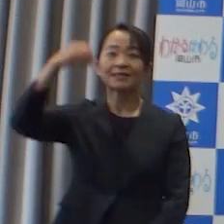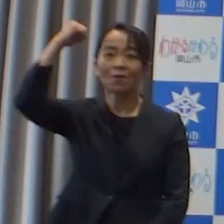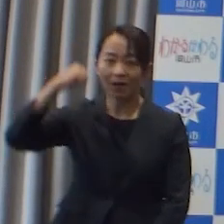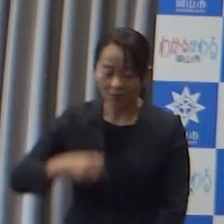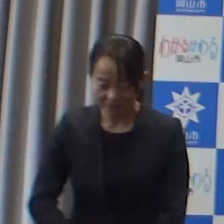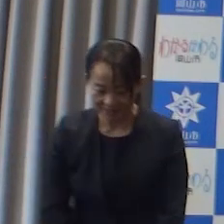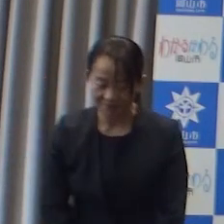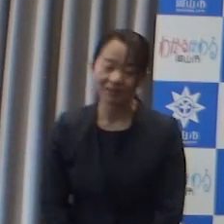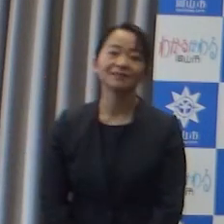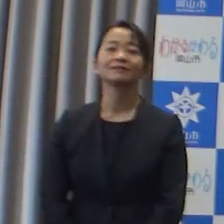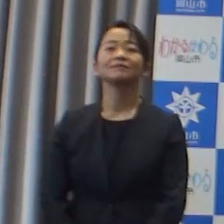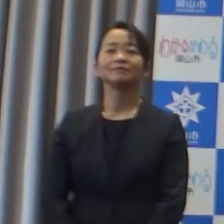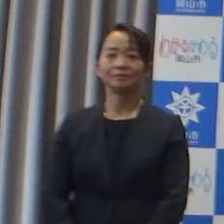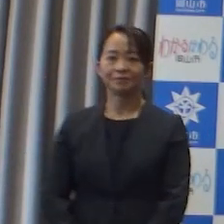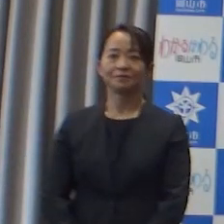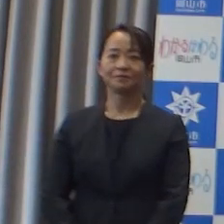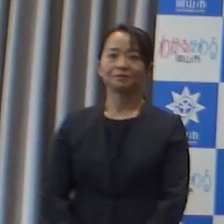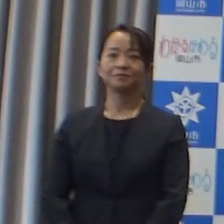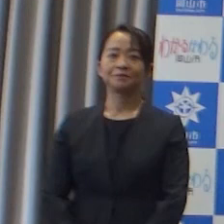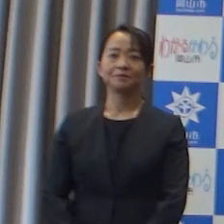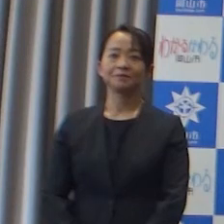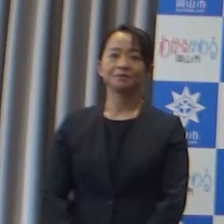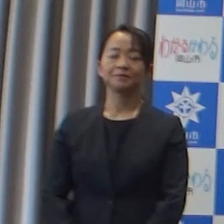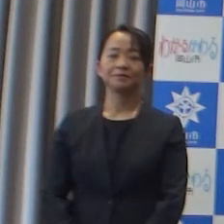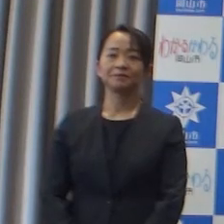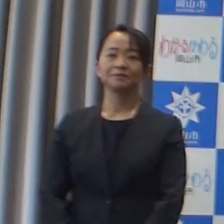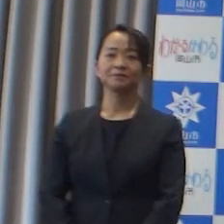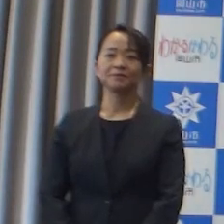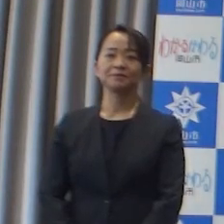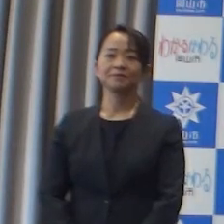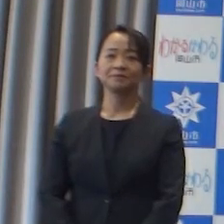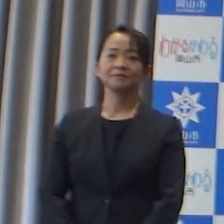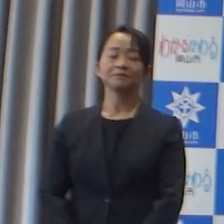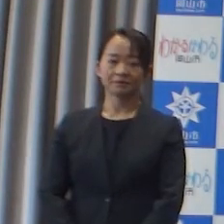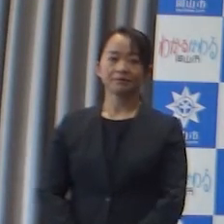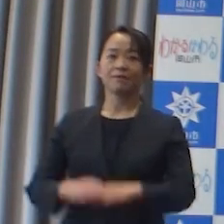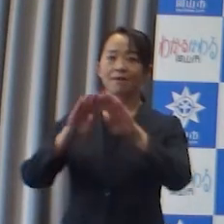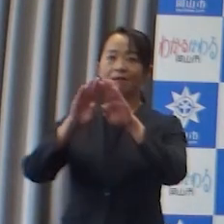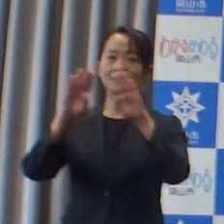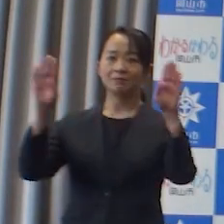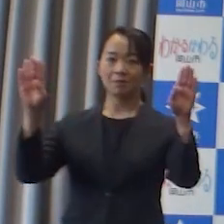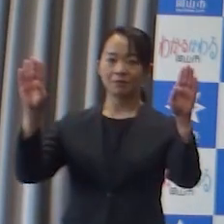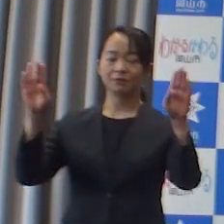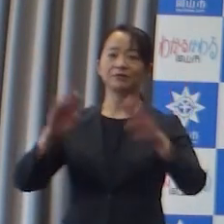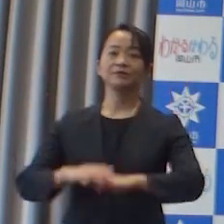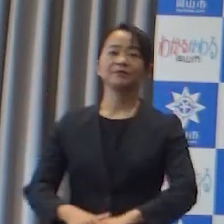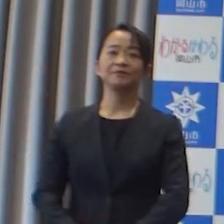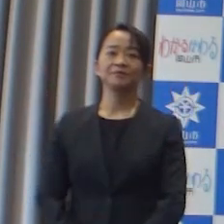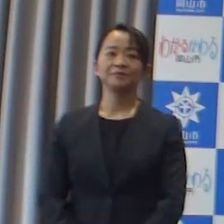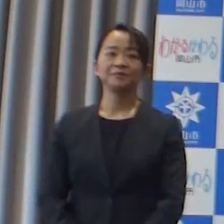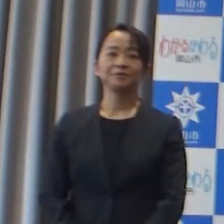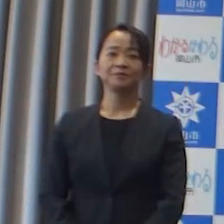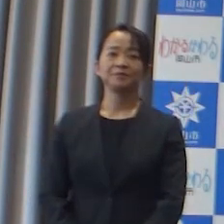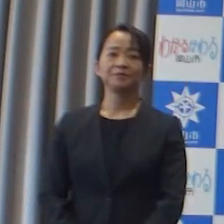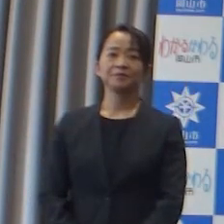皆さんおはようございます。それでは会見を始めさせていただきます。